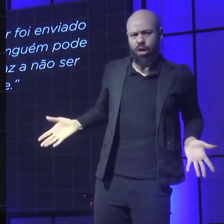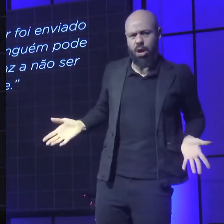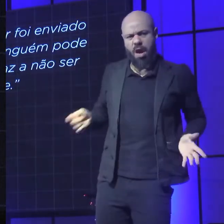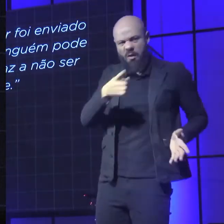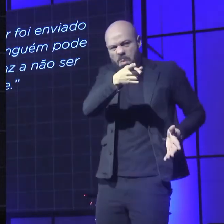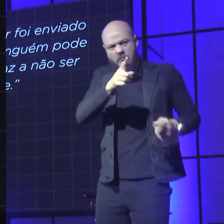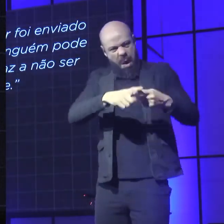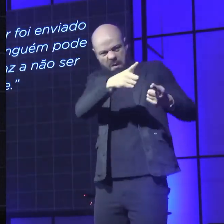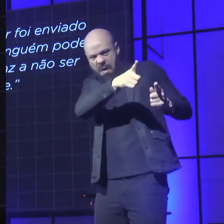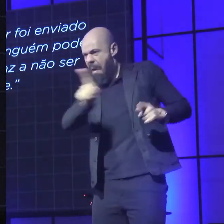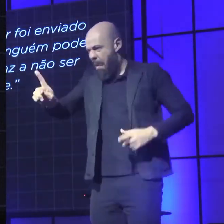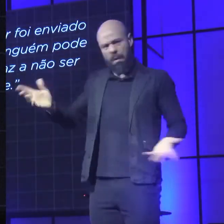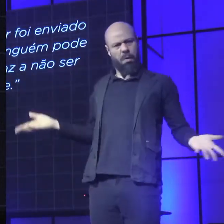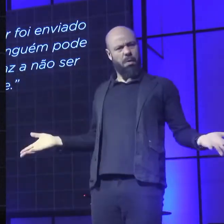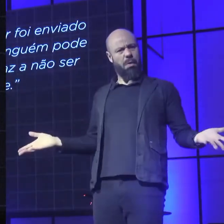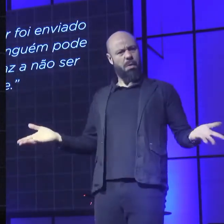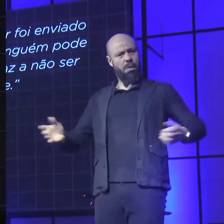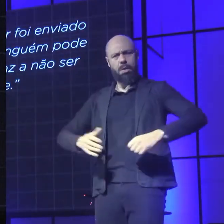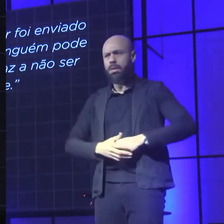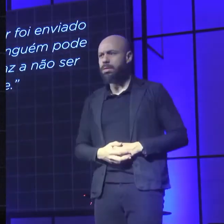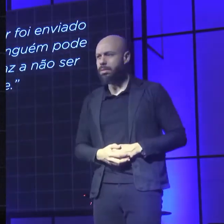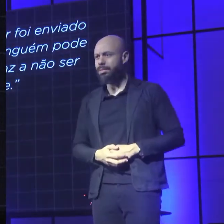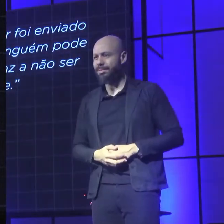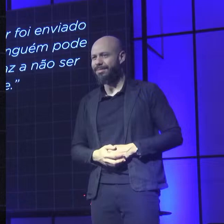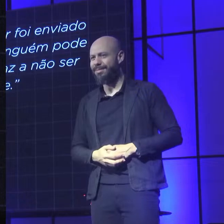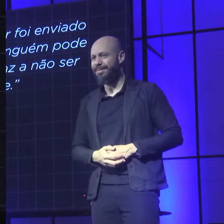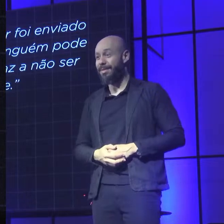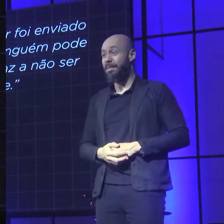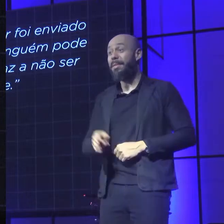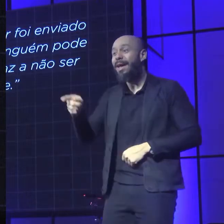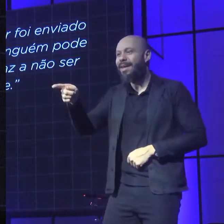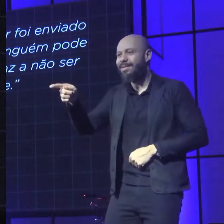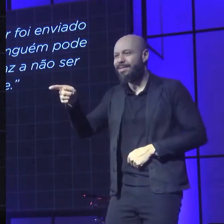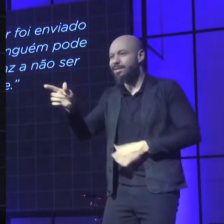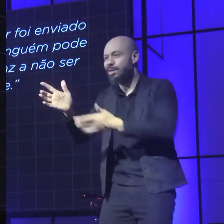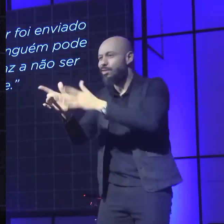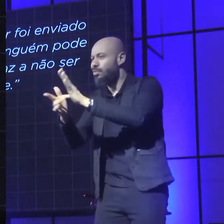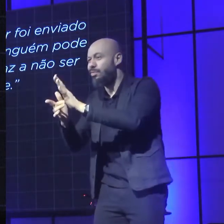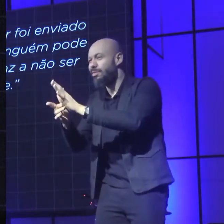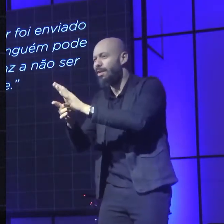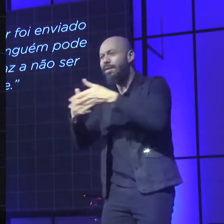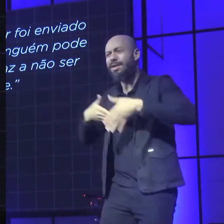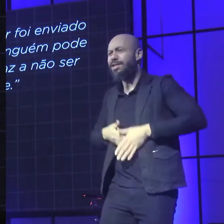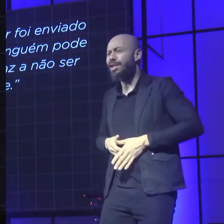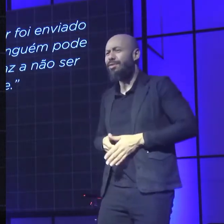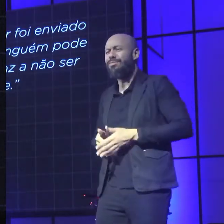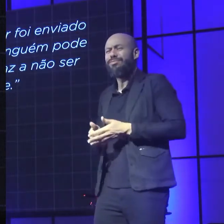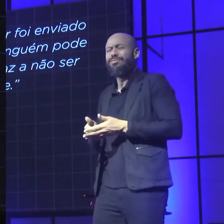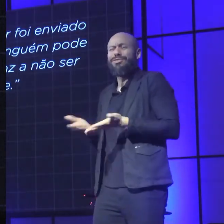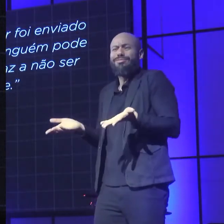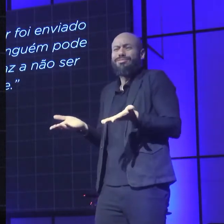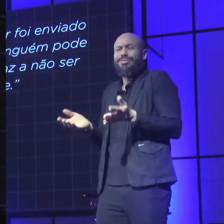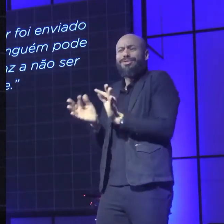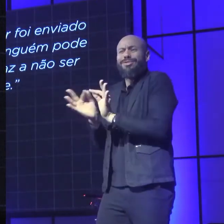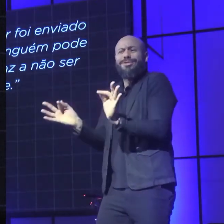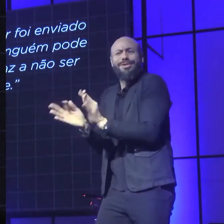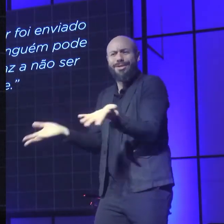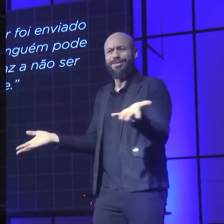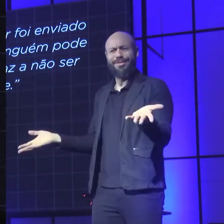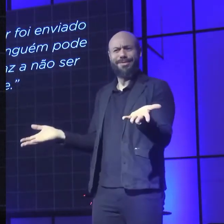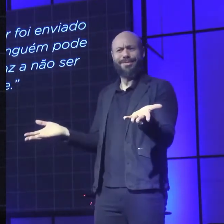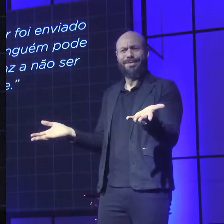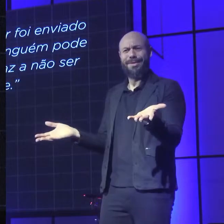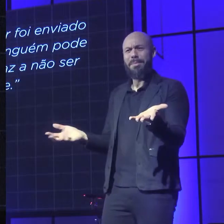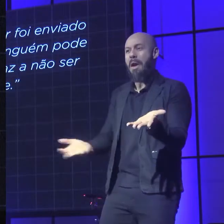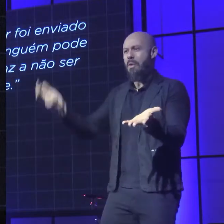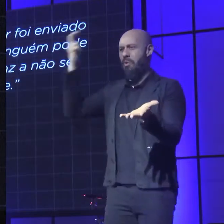estava querendo falar com um galileu, com um homem que não tinha